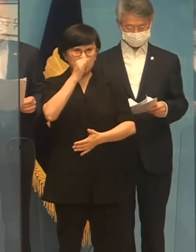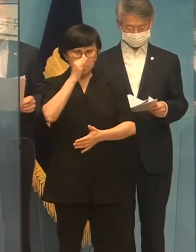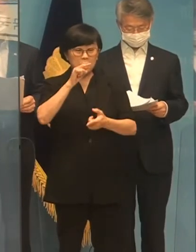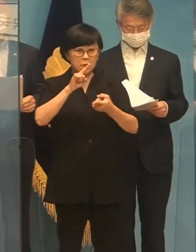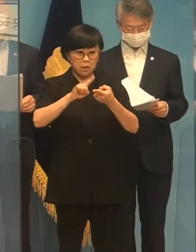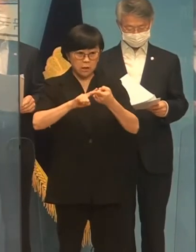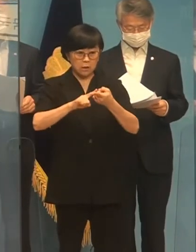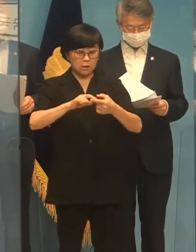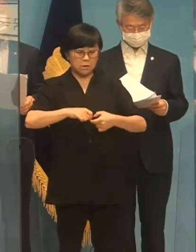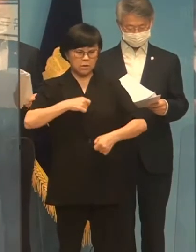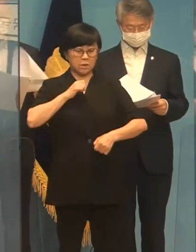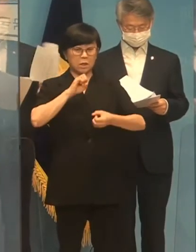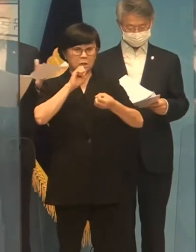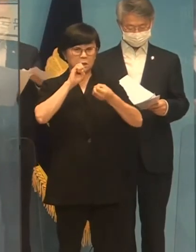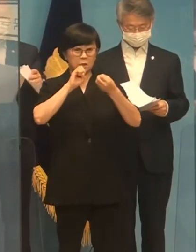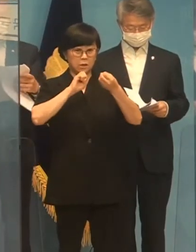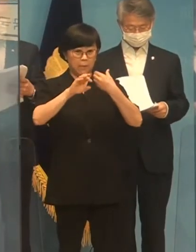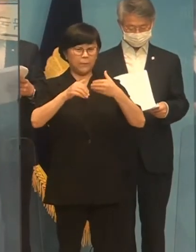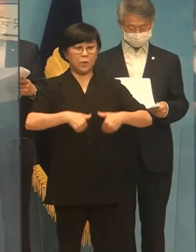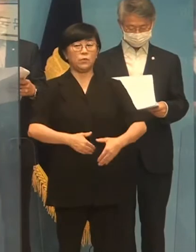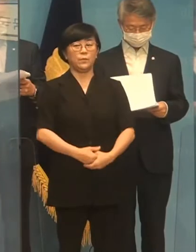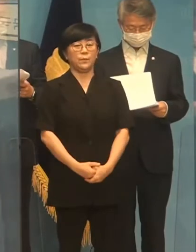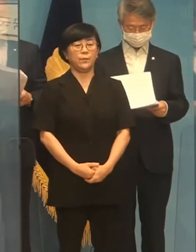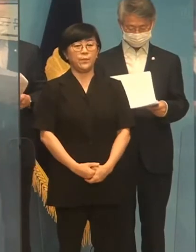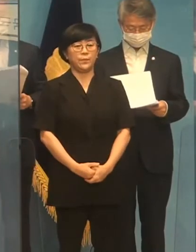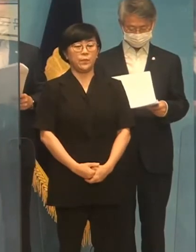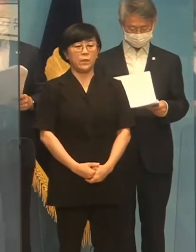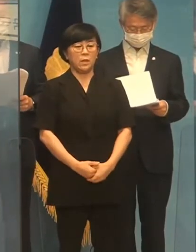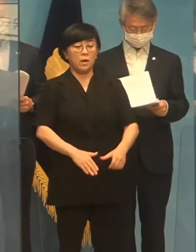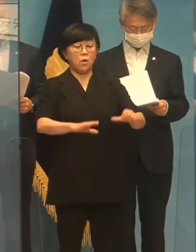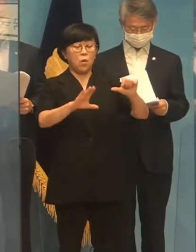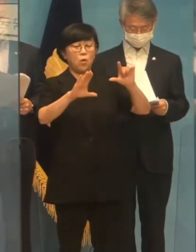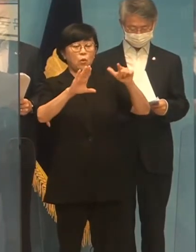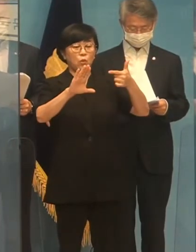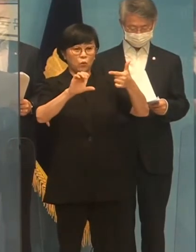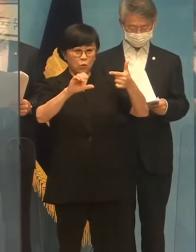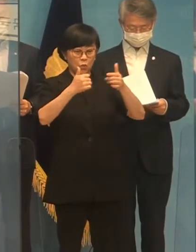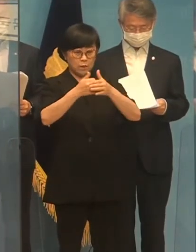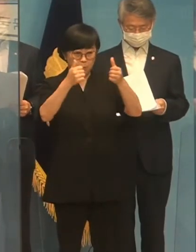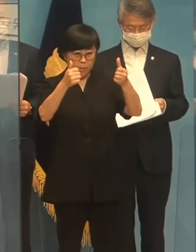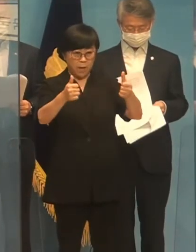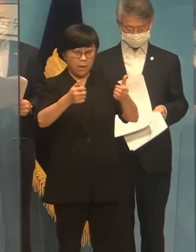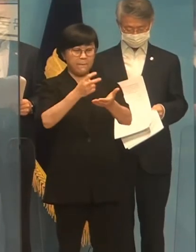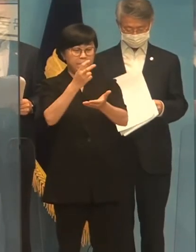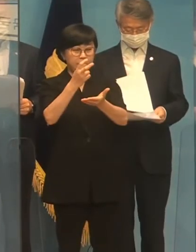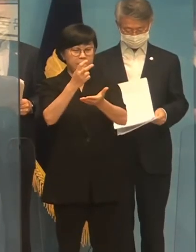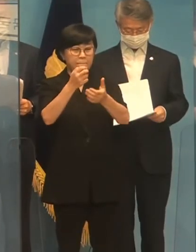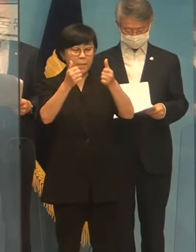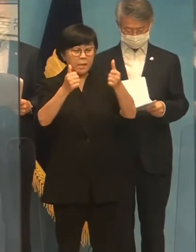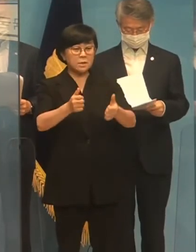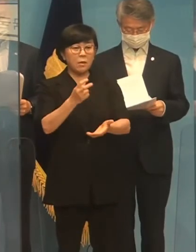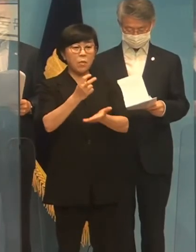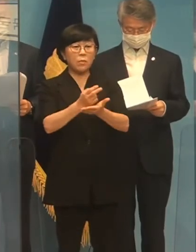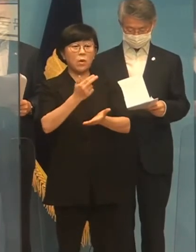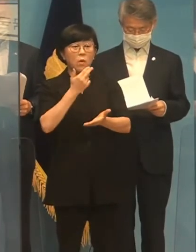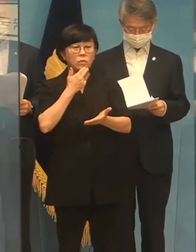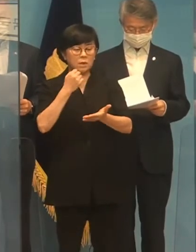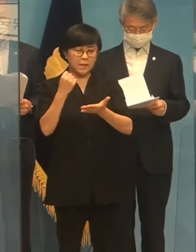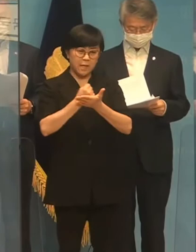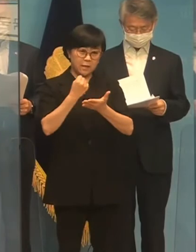물음에 정직하게 답할 수 있어야 합니다. 로또 재판이라거나 판사복이 없었다고 탄식하는